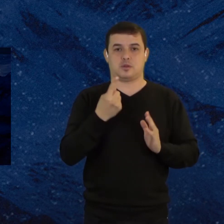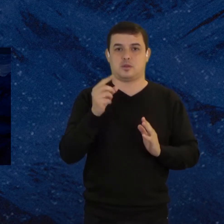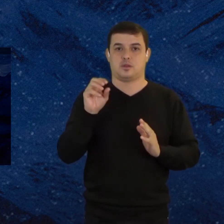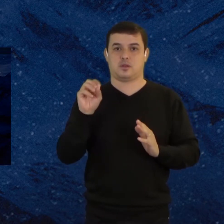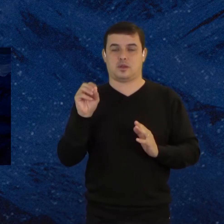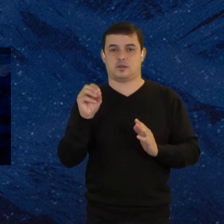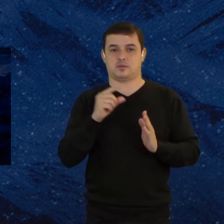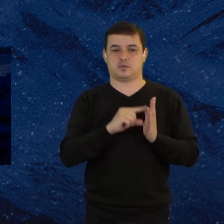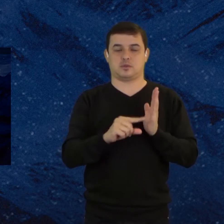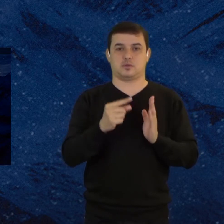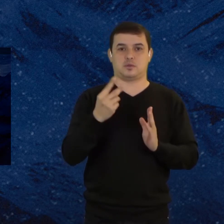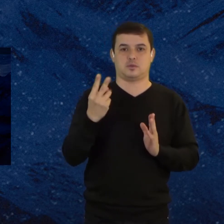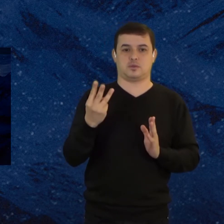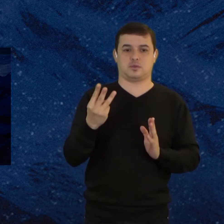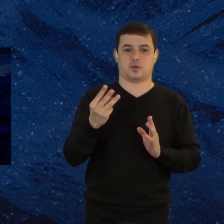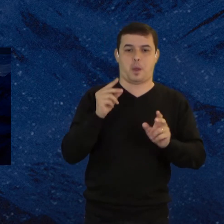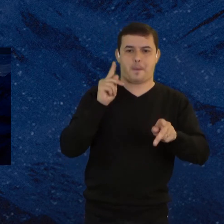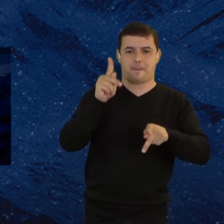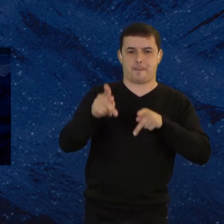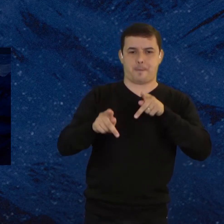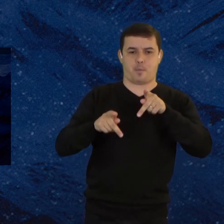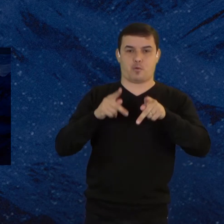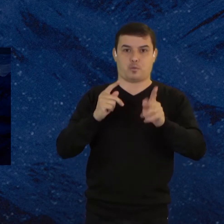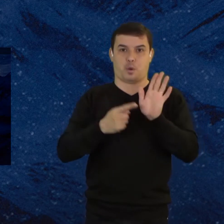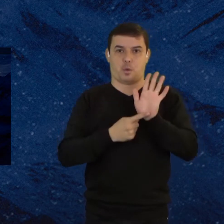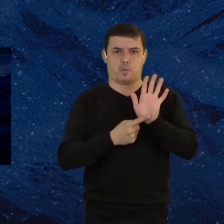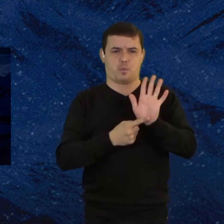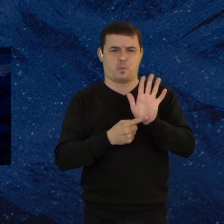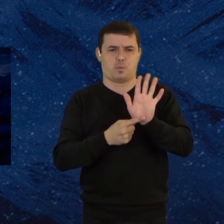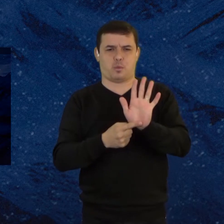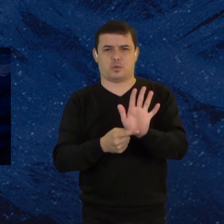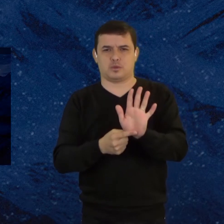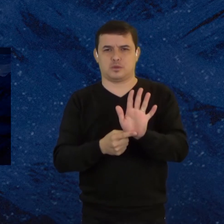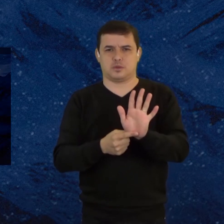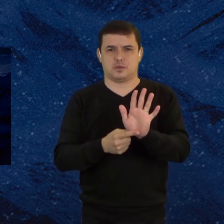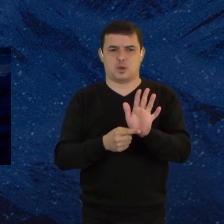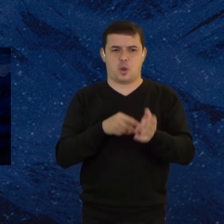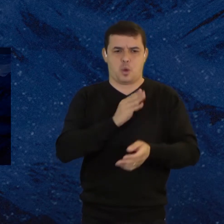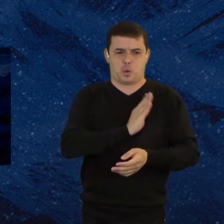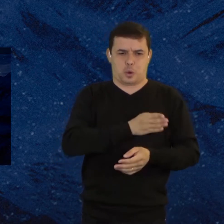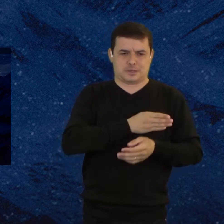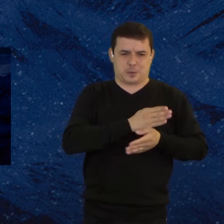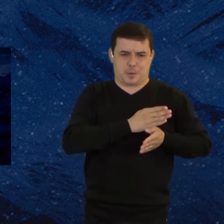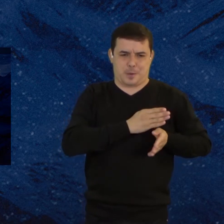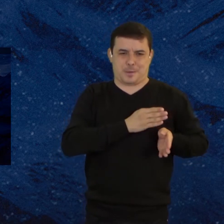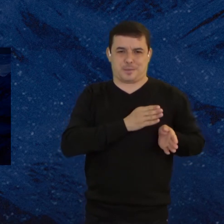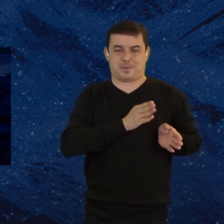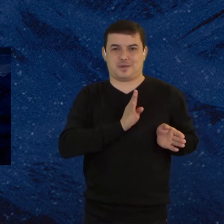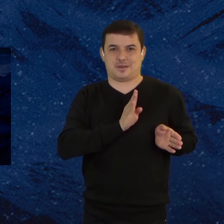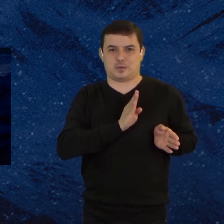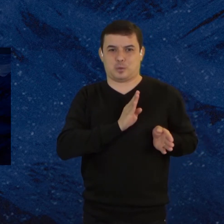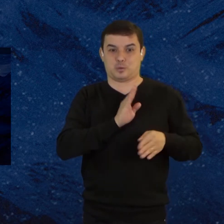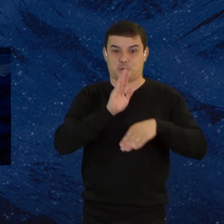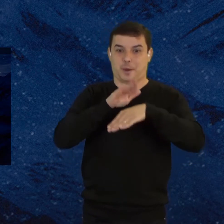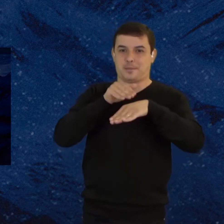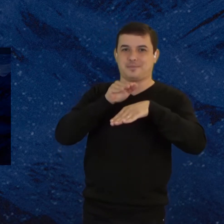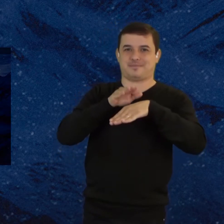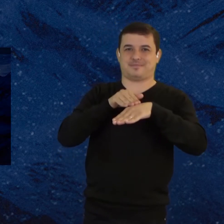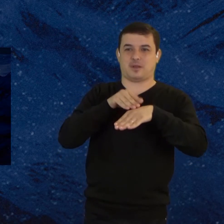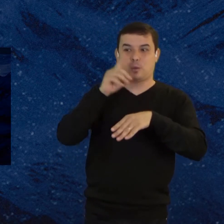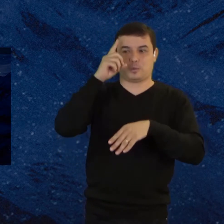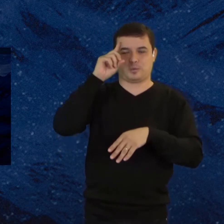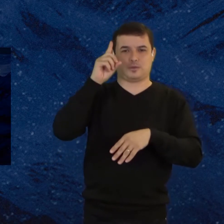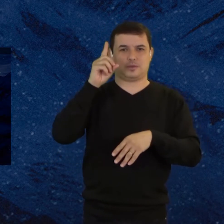povo se apresentará generoso no dia da convocação.